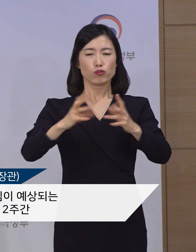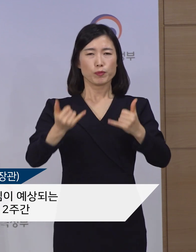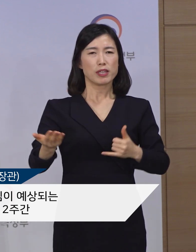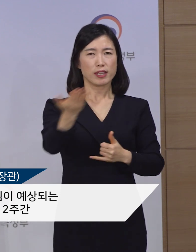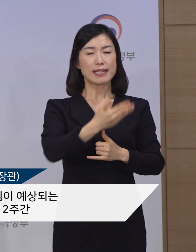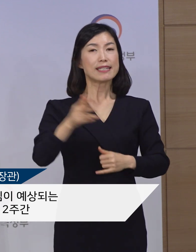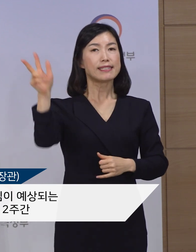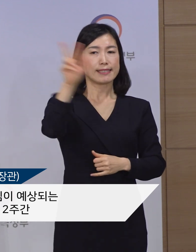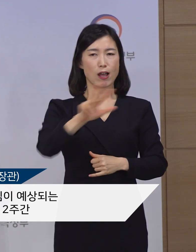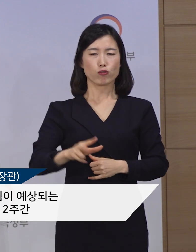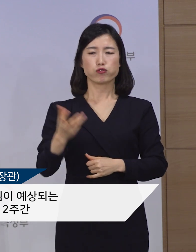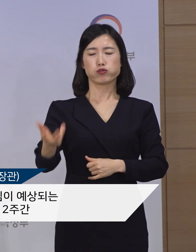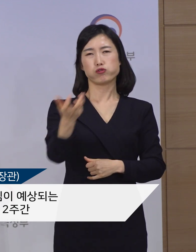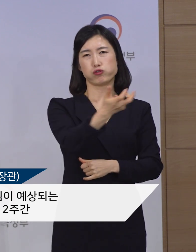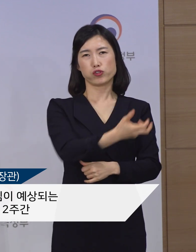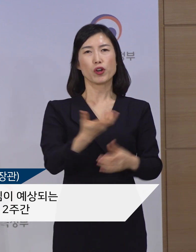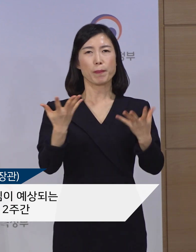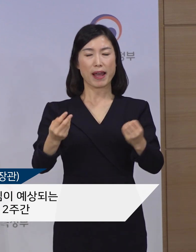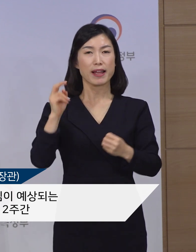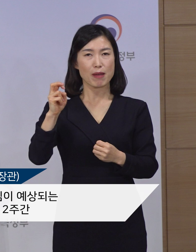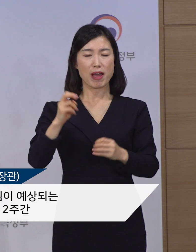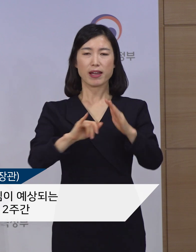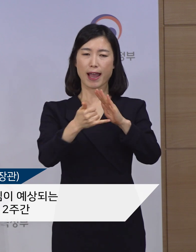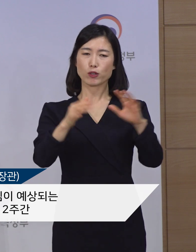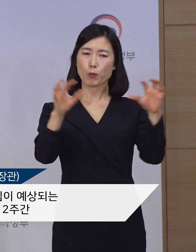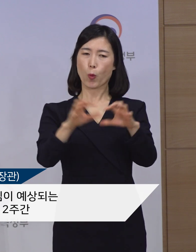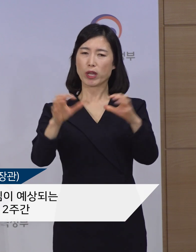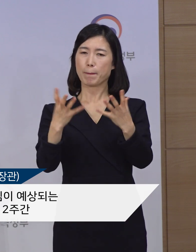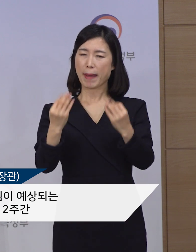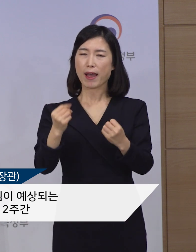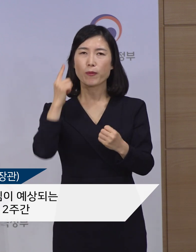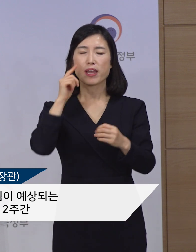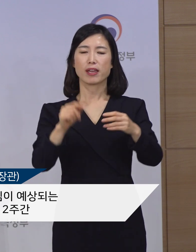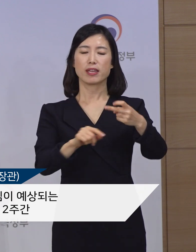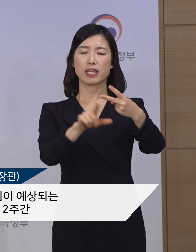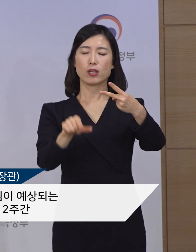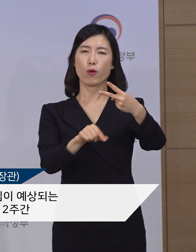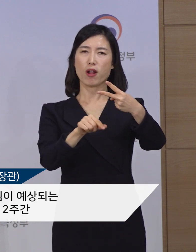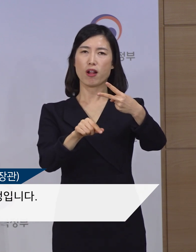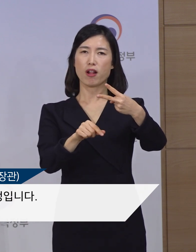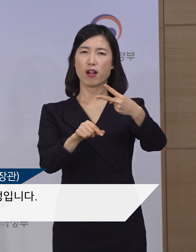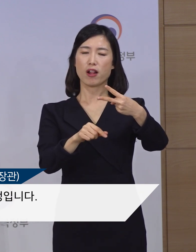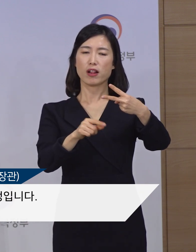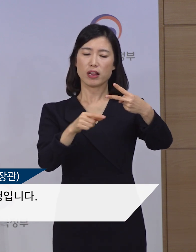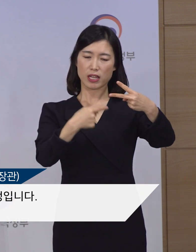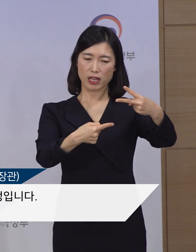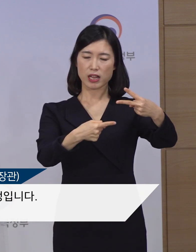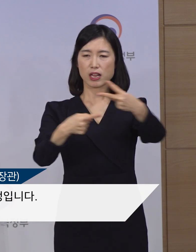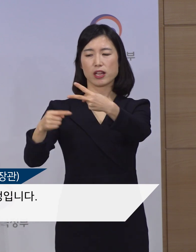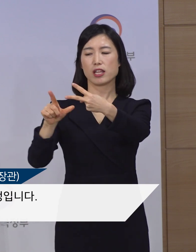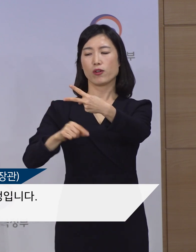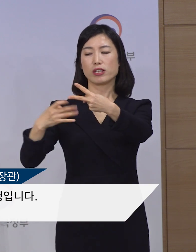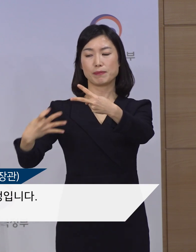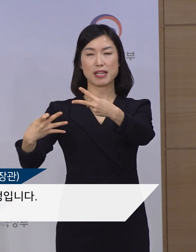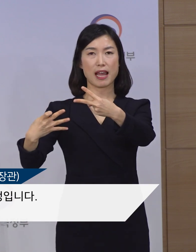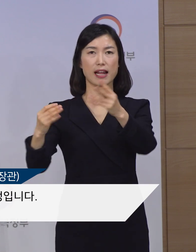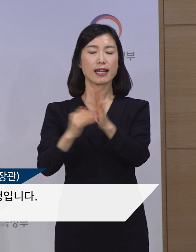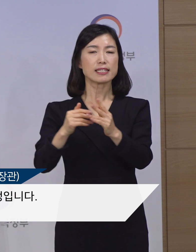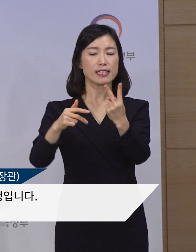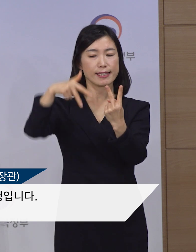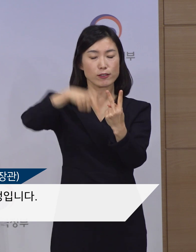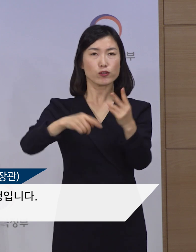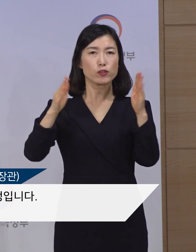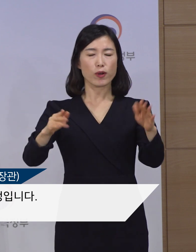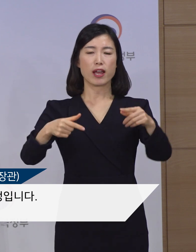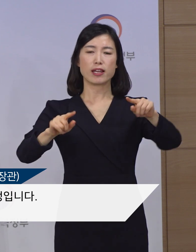모임이 예상되는 2월 설 연휴를 고려하여 2월 1일부터 14일까지 2주간 설 특별 방역대책